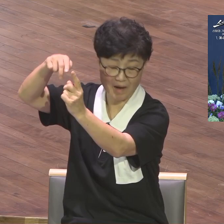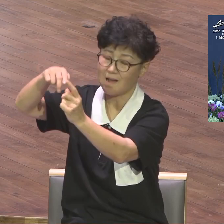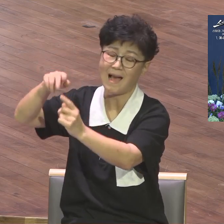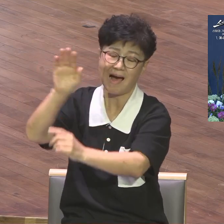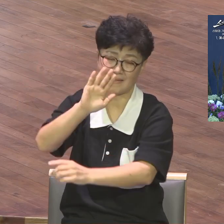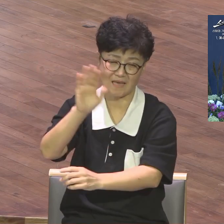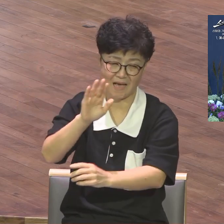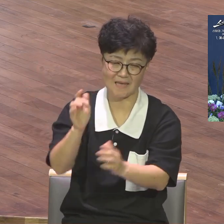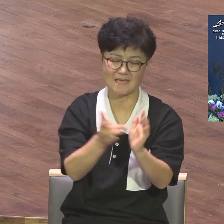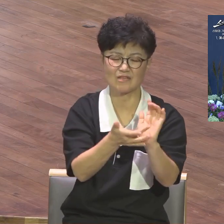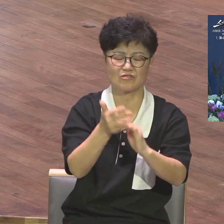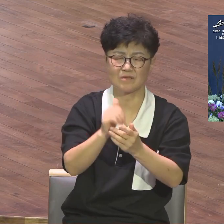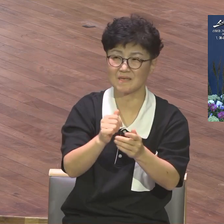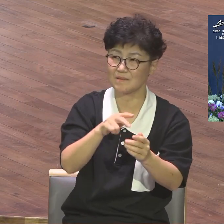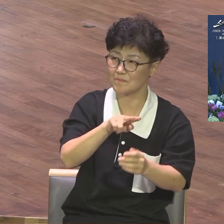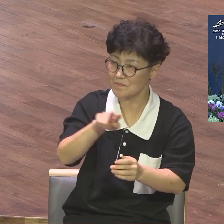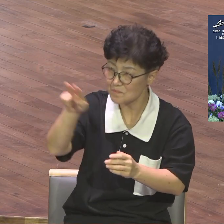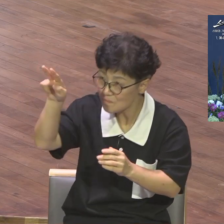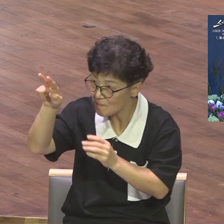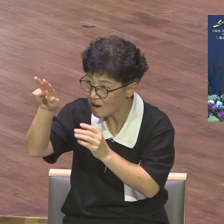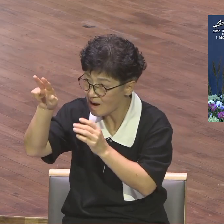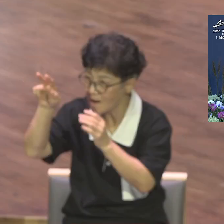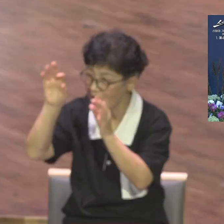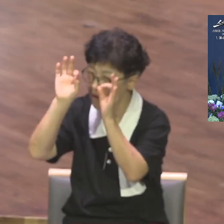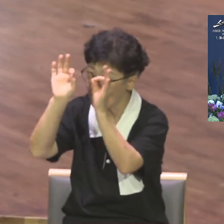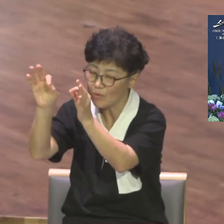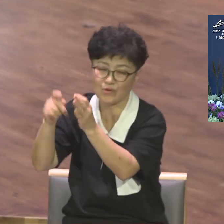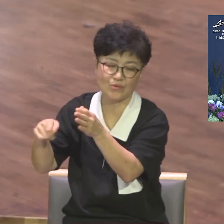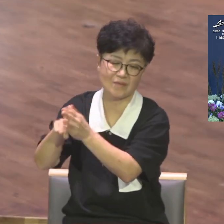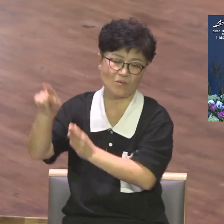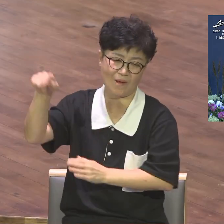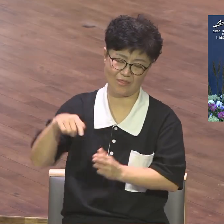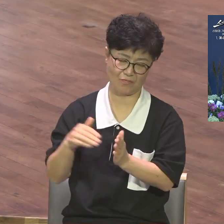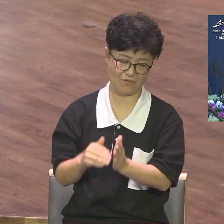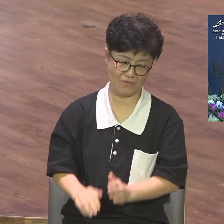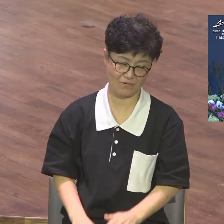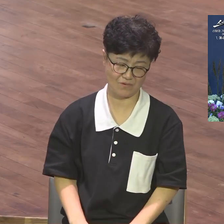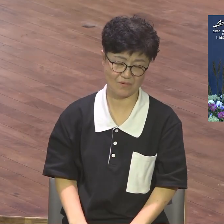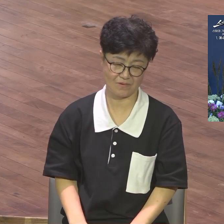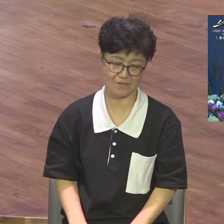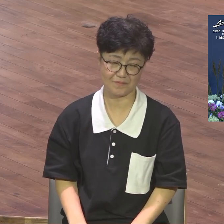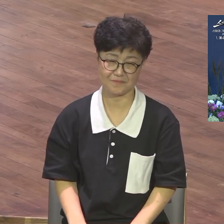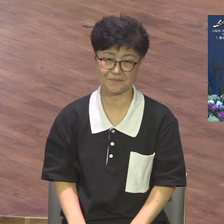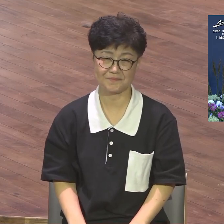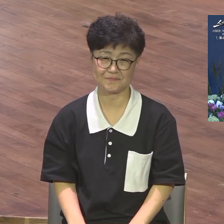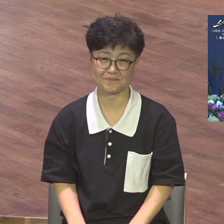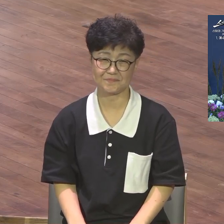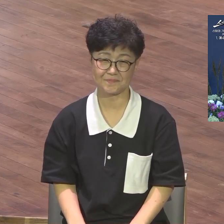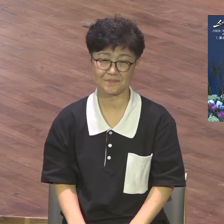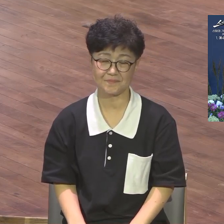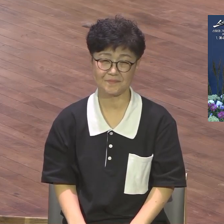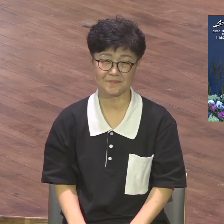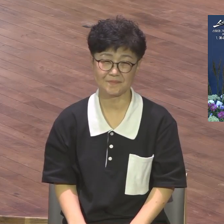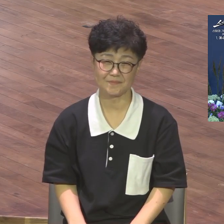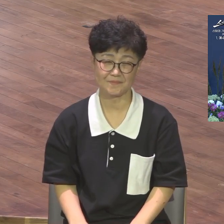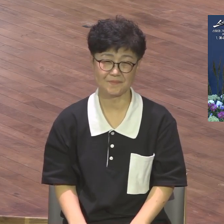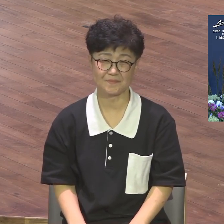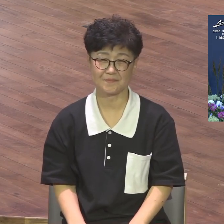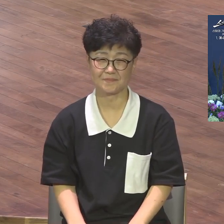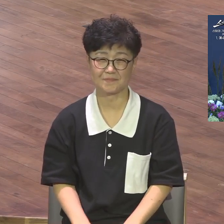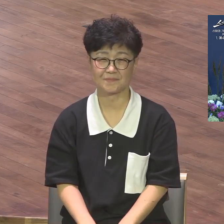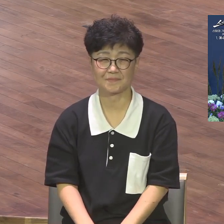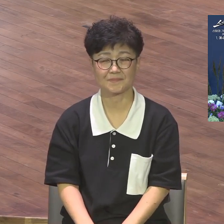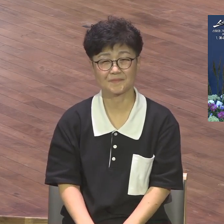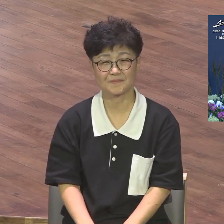부끄러운 이야기지만 대학교 4학년 때 교회 탈출했던 얘기, 그 다음에 자유인으로 살았던 이야기, 그런 얘기 많이 하거든요.